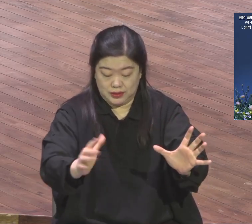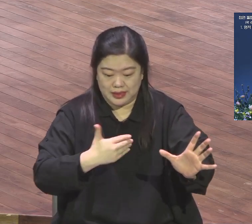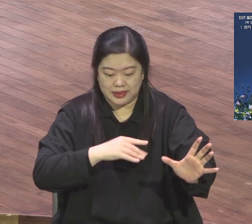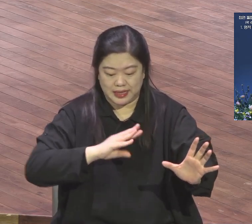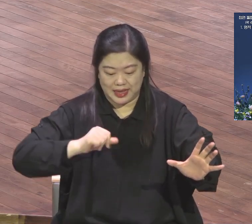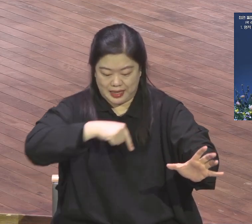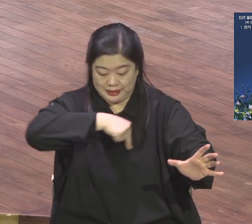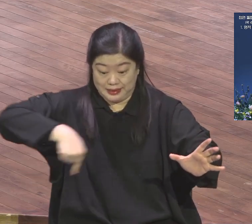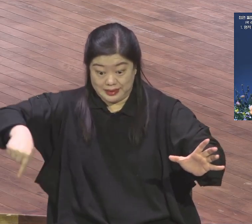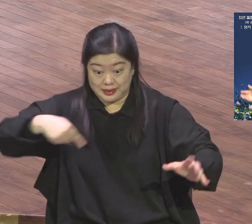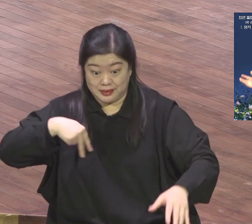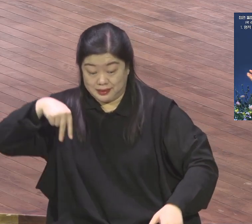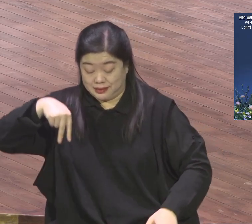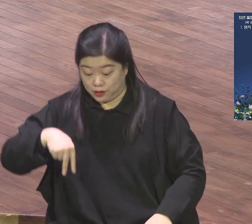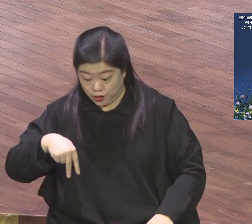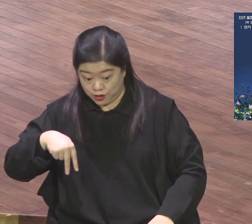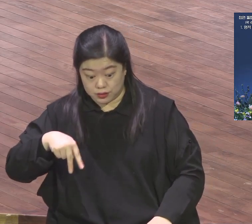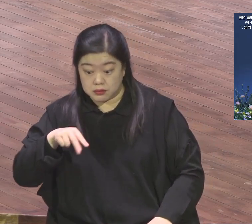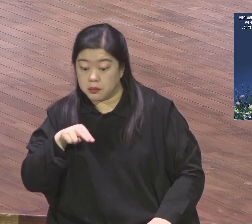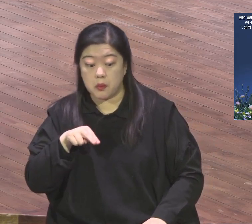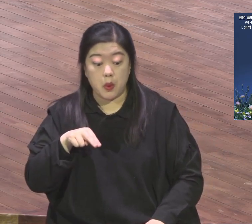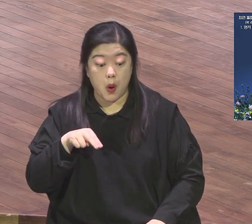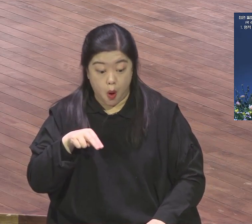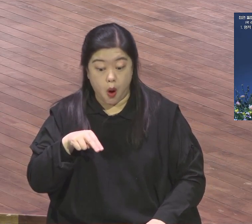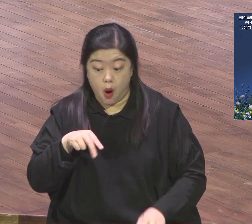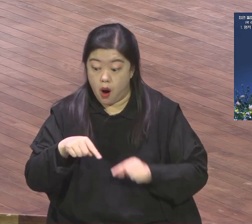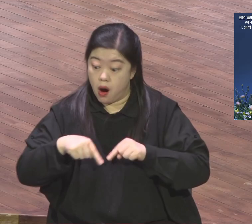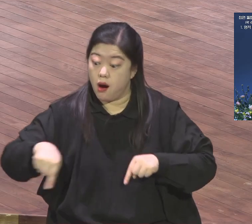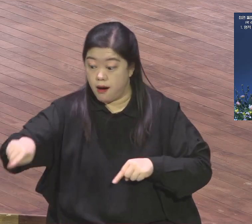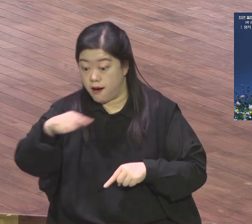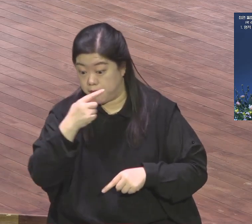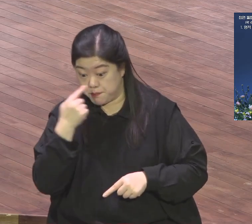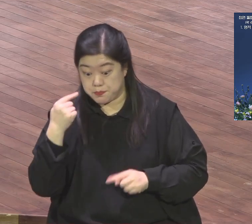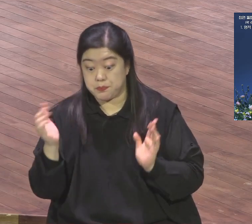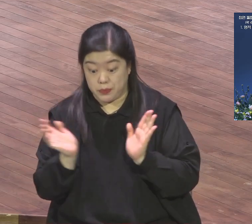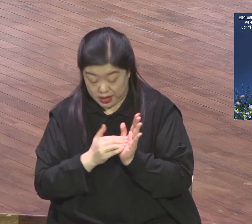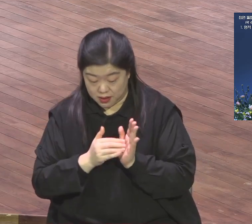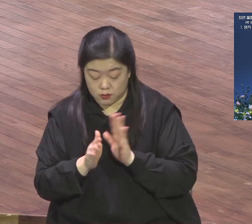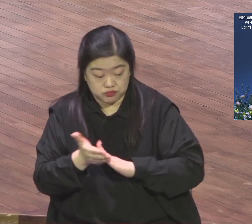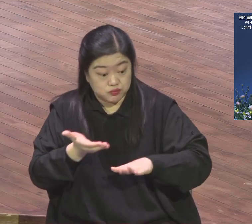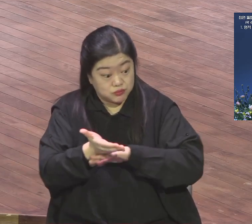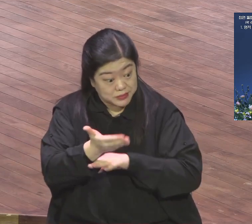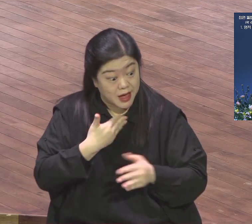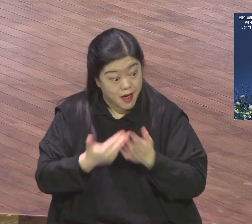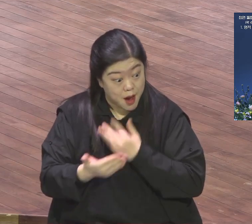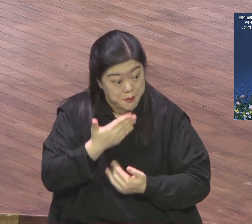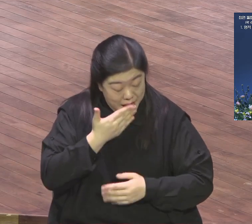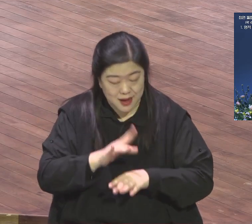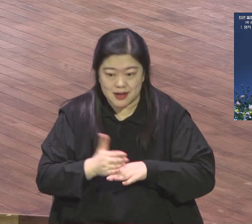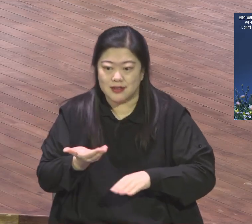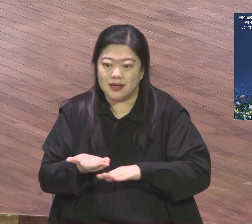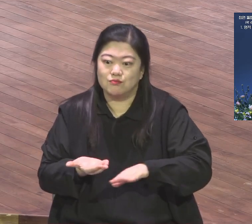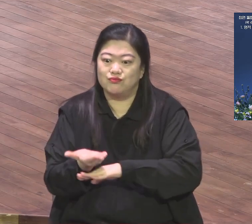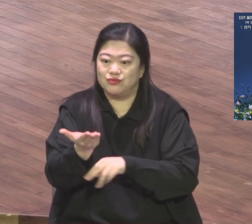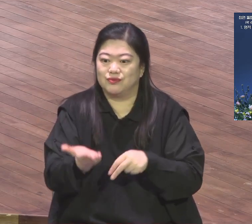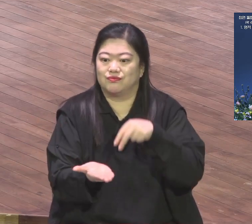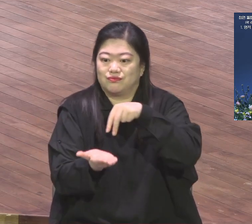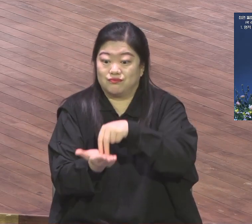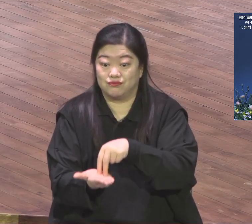부르는데 있는데 갑자기 그냥 생각까지 못한 풍랑이 팍 치는 바람 옷 다